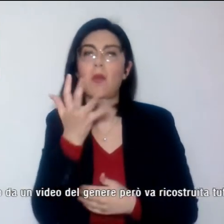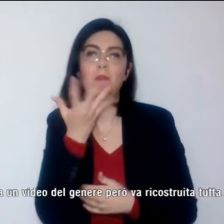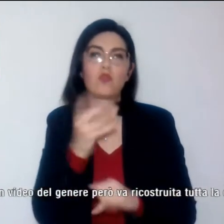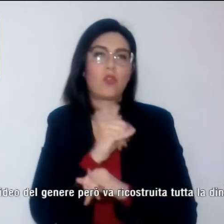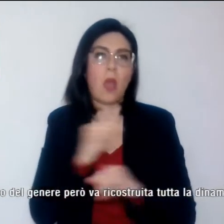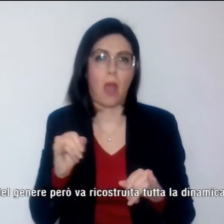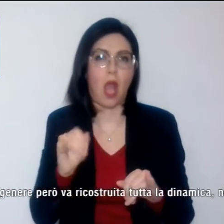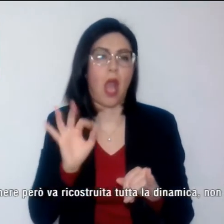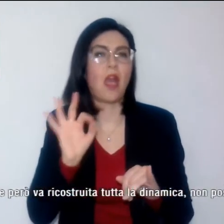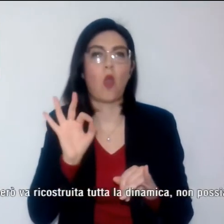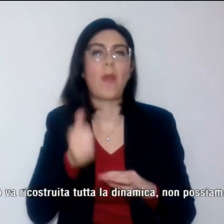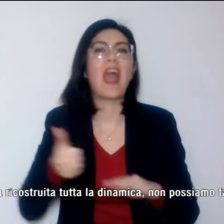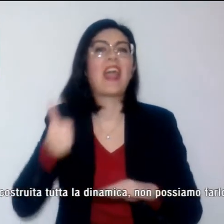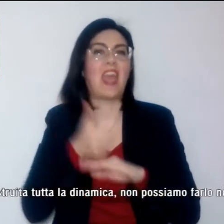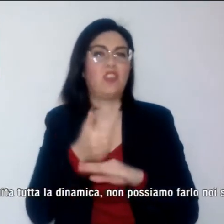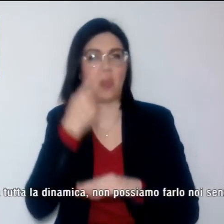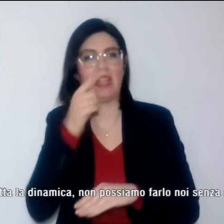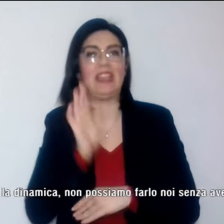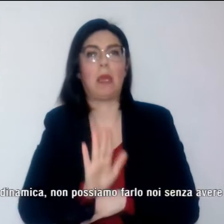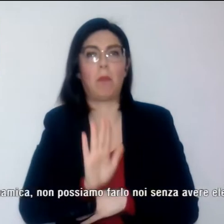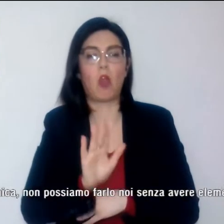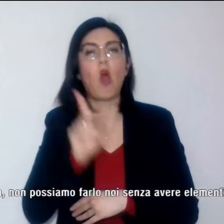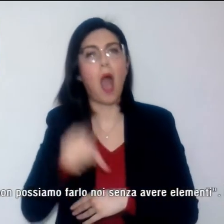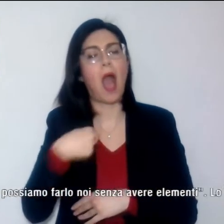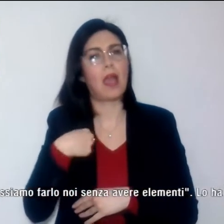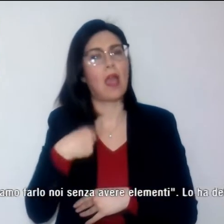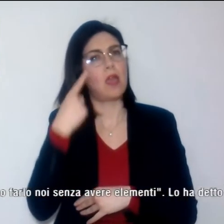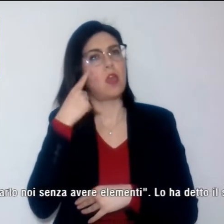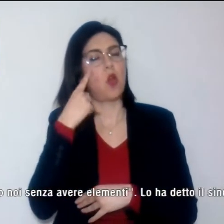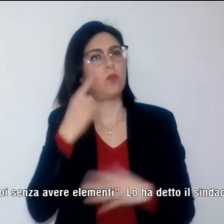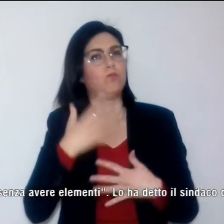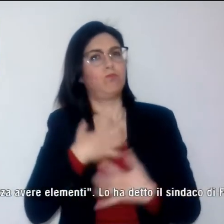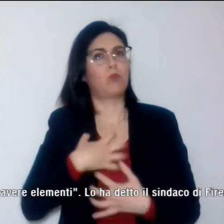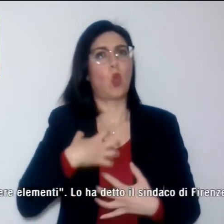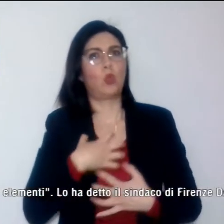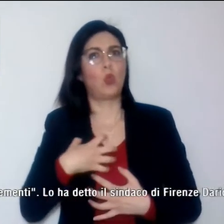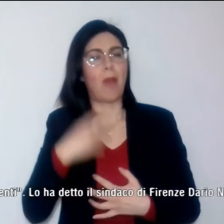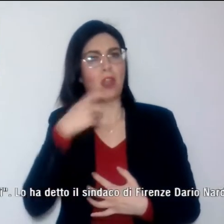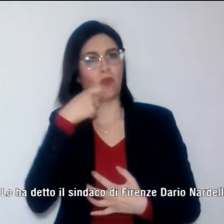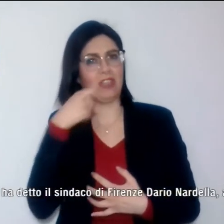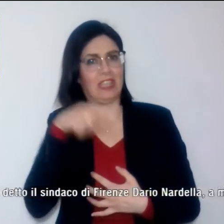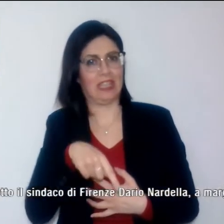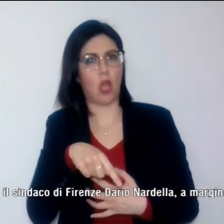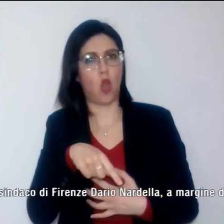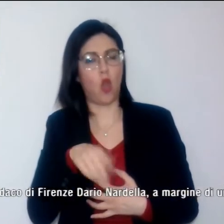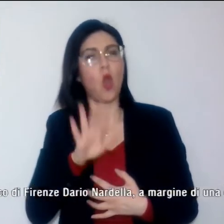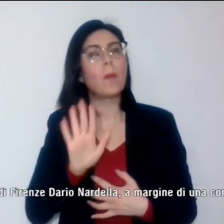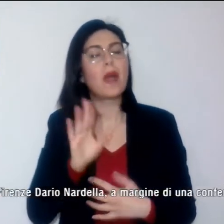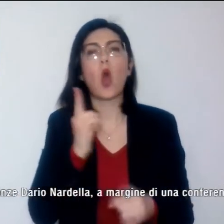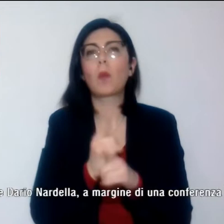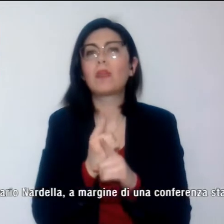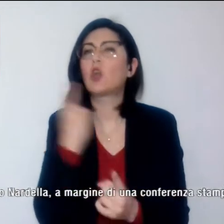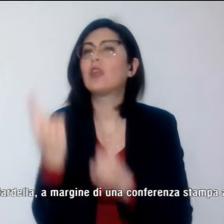regimi anche io sono rimasto turbato da un video del genere però va ricostruita tutta la dinamica